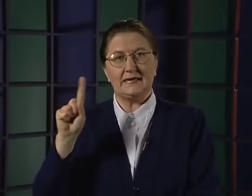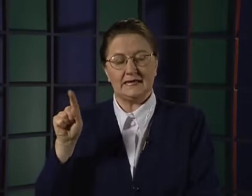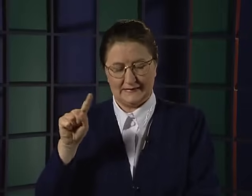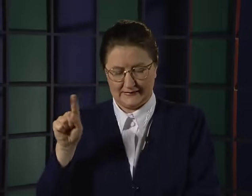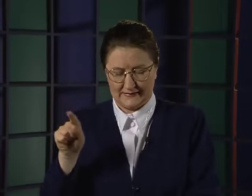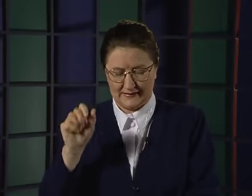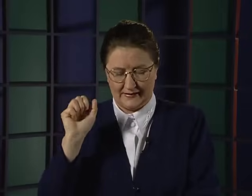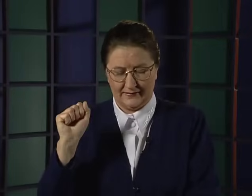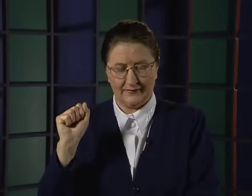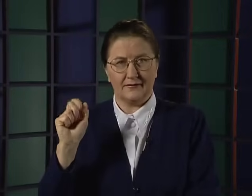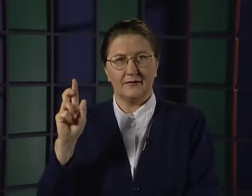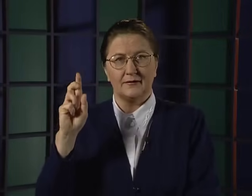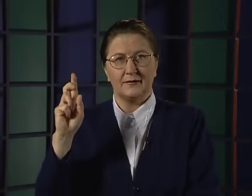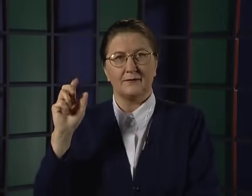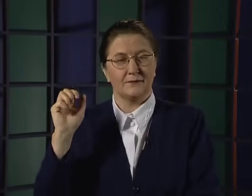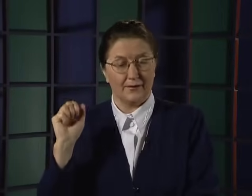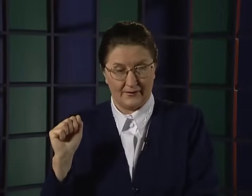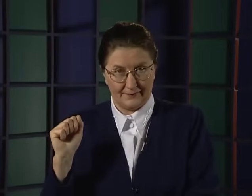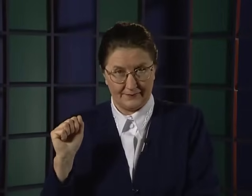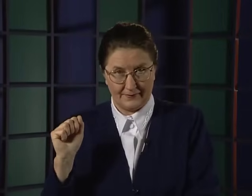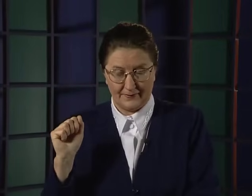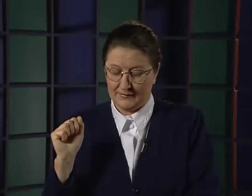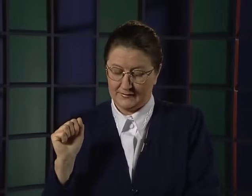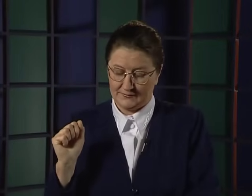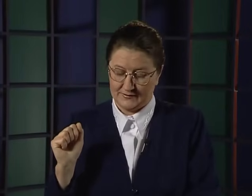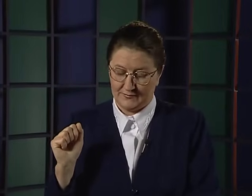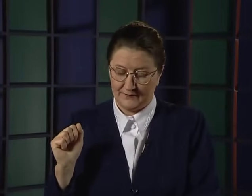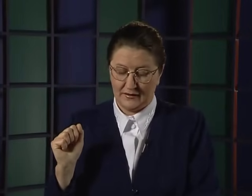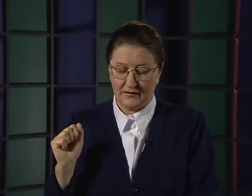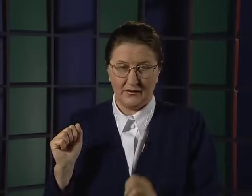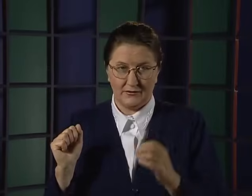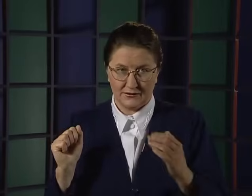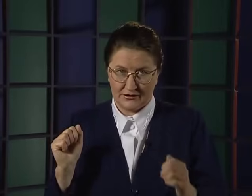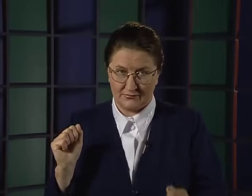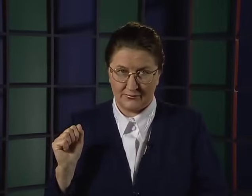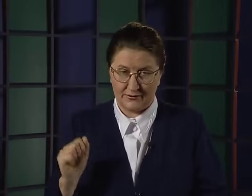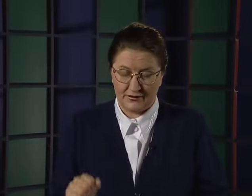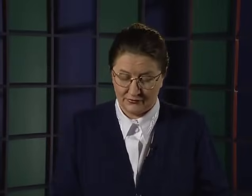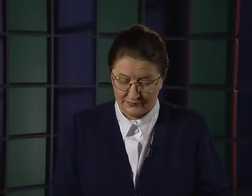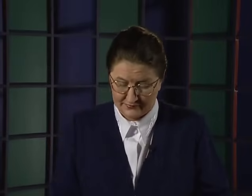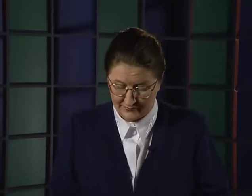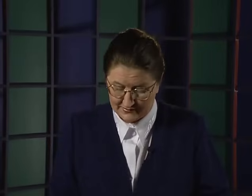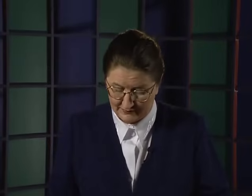«ЗА», «БА». Спасибо. И сейчас мы продактилируем с вами слова,